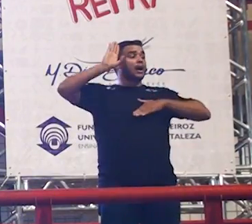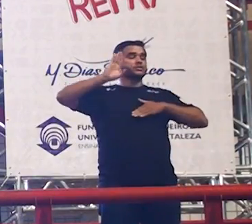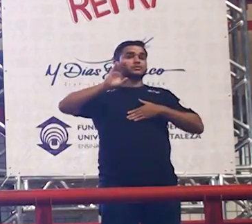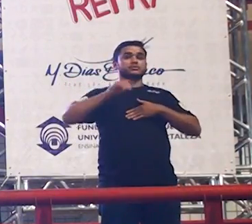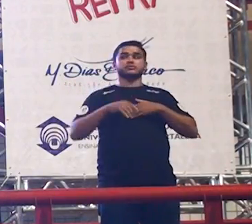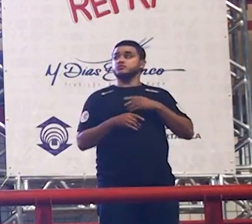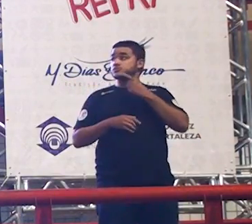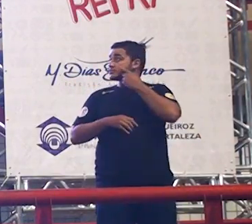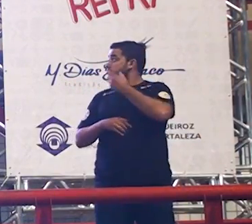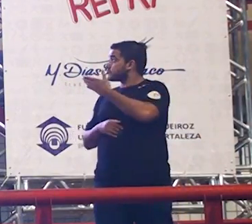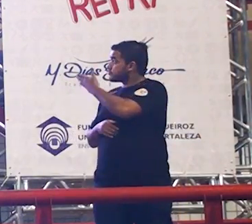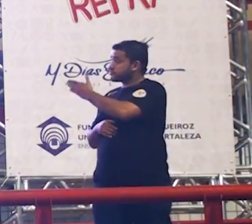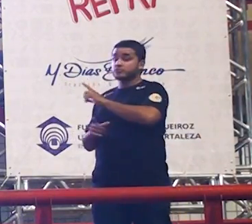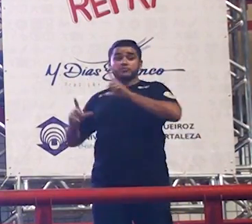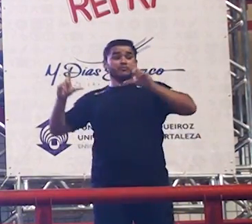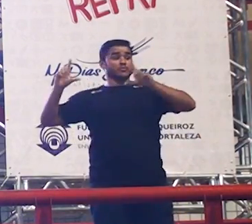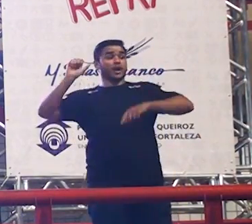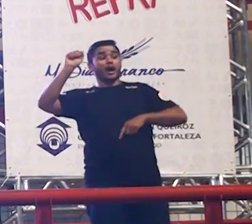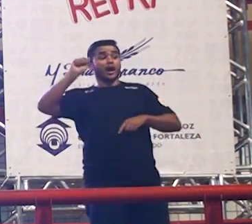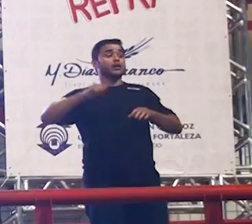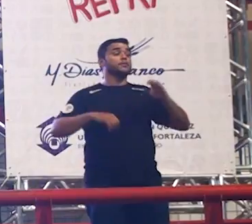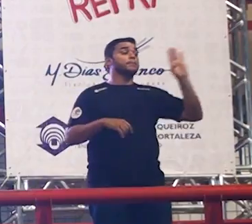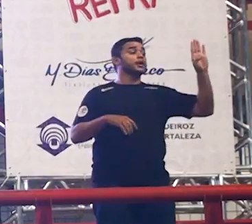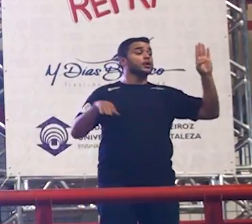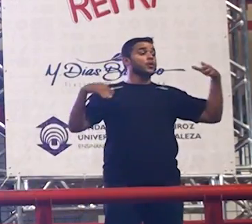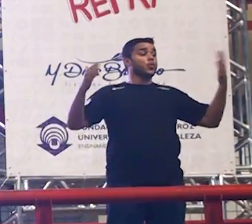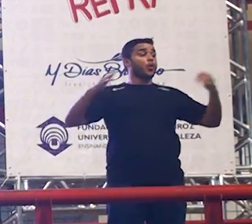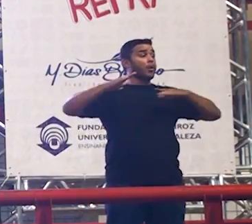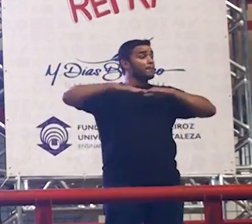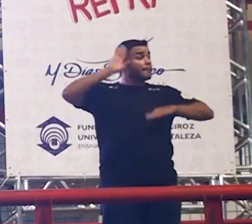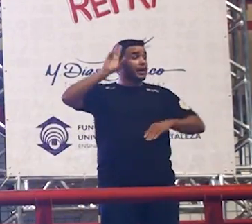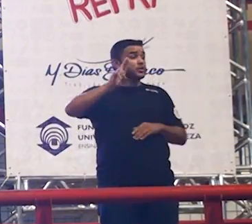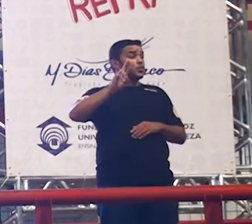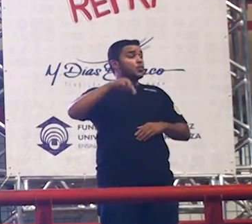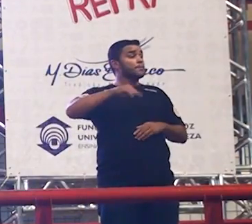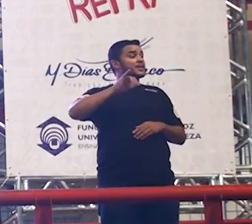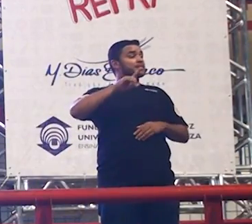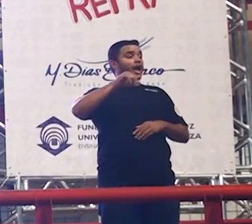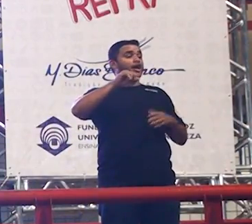de B. Vamos chamar de A e B. Qual dos dois tem mais umidade absoluta?